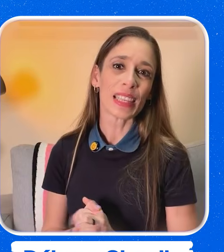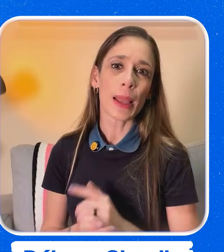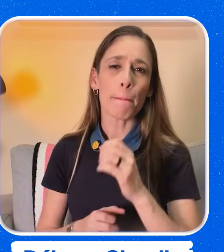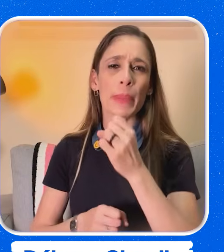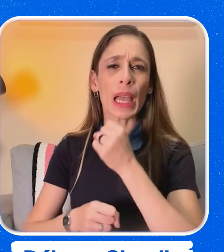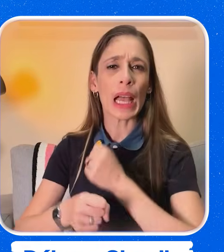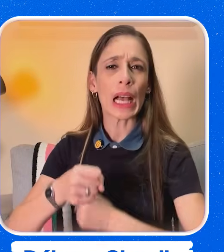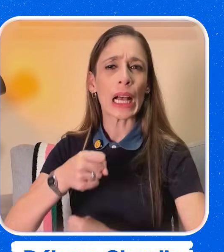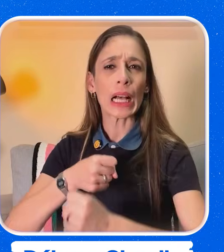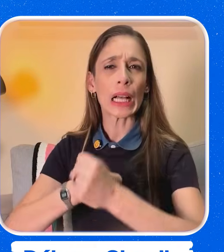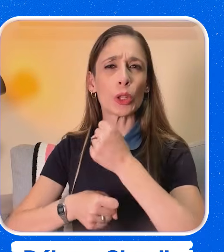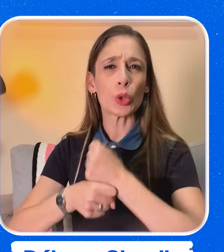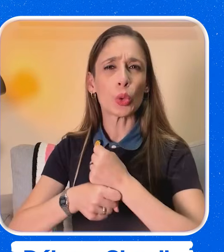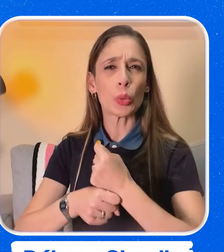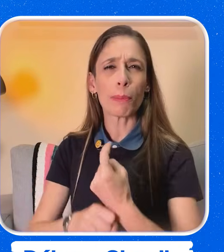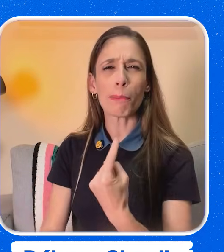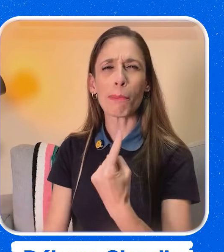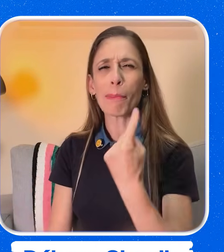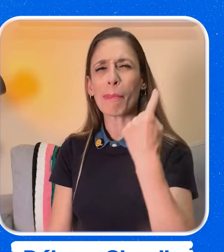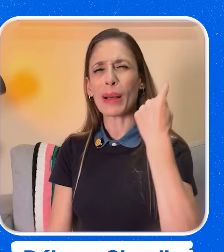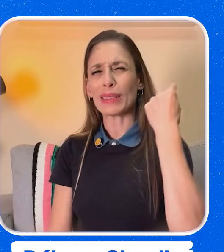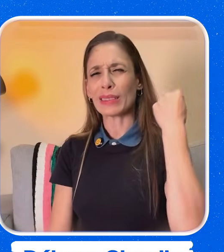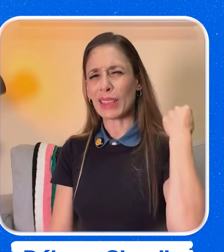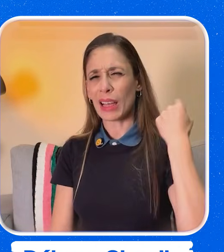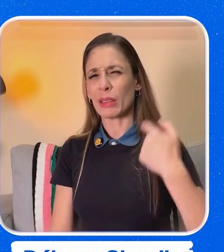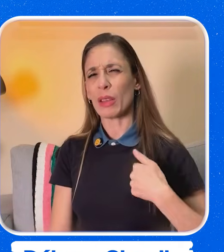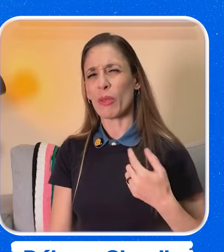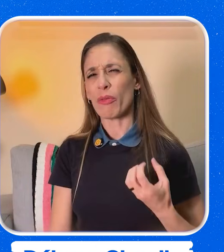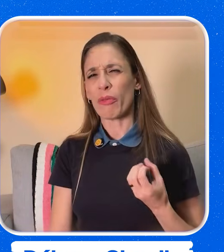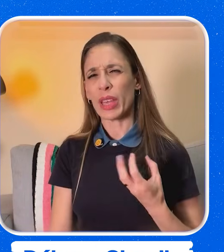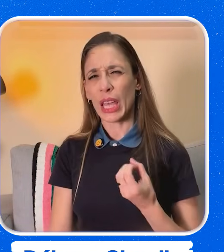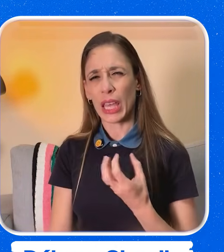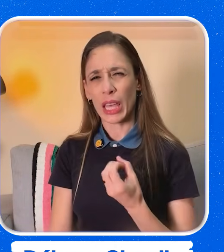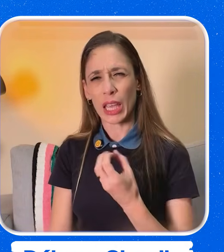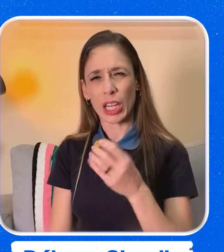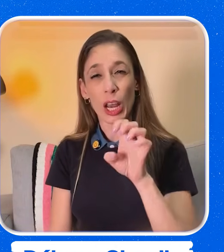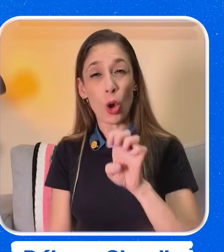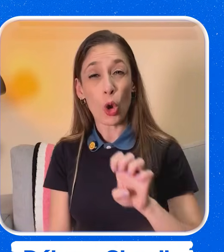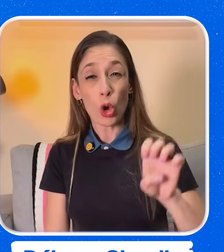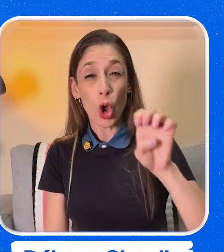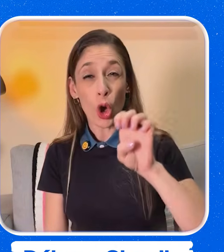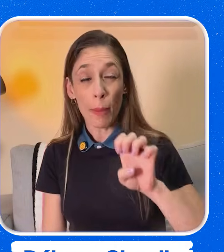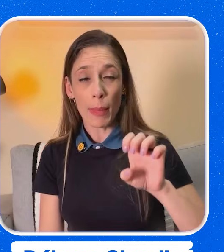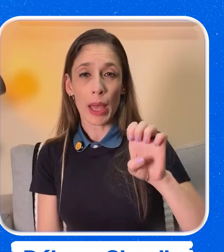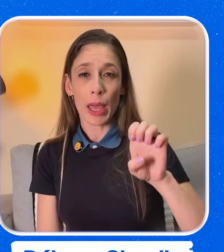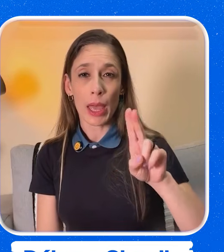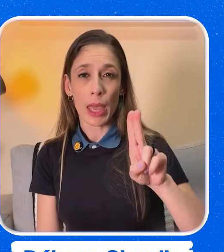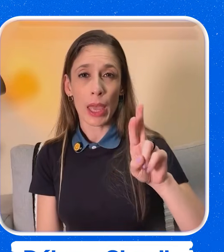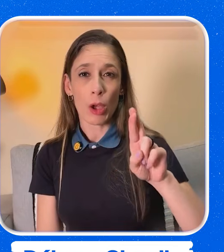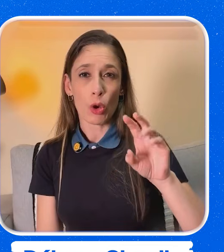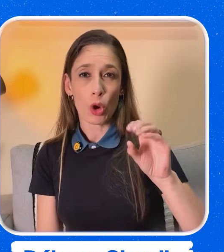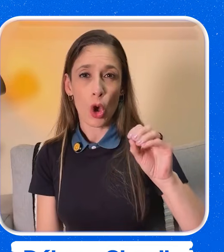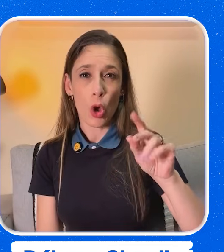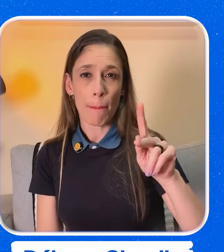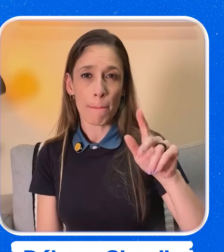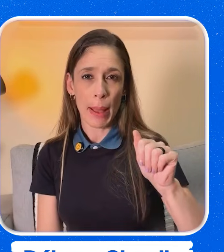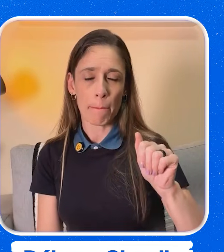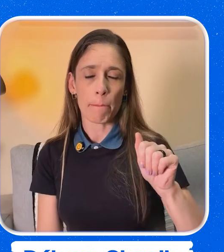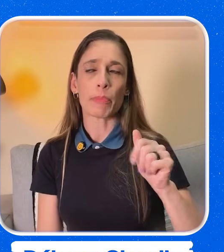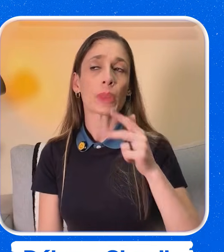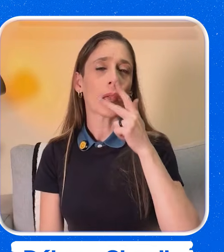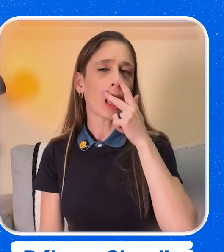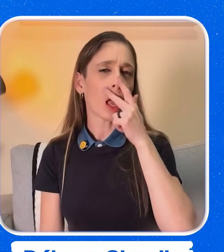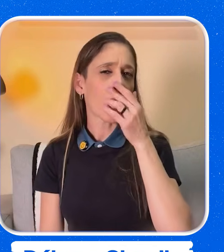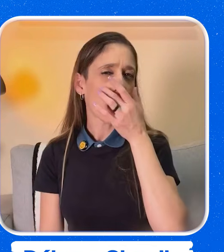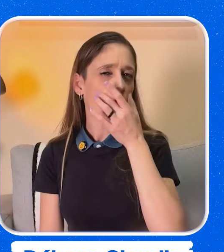ano passado eu fiz uma viagem, né, para a Europa e teve um país, acho que foi na França, que eu